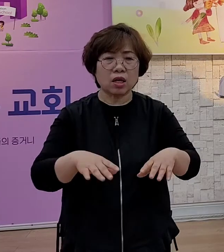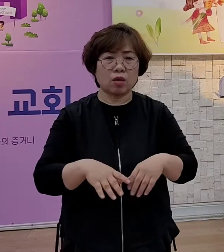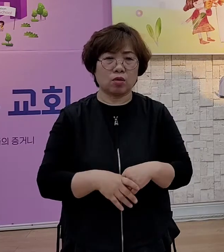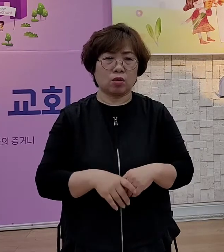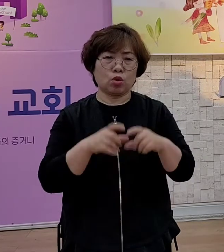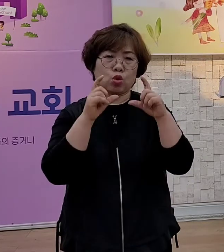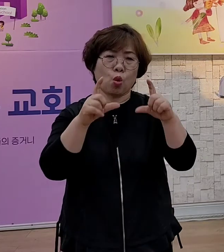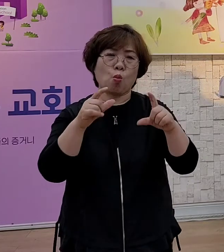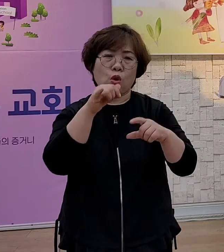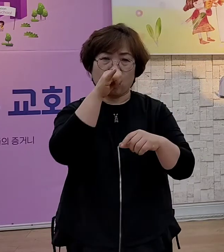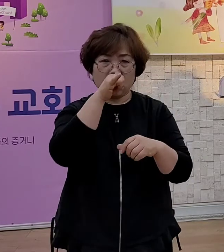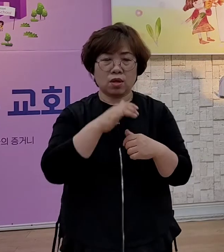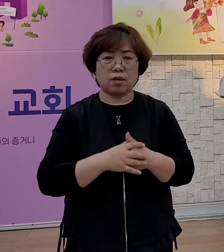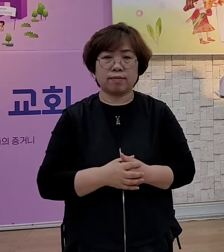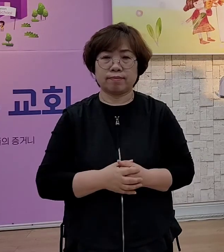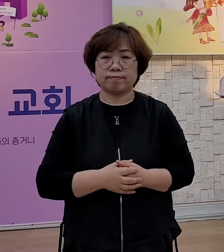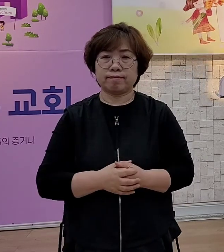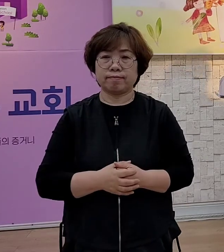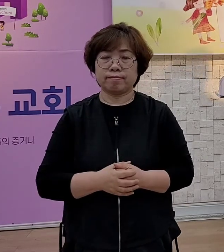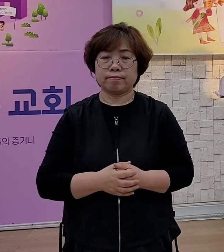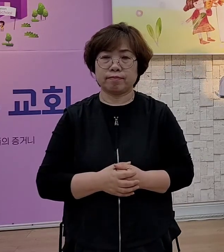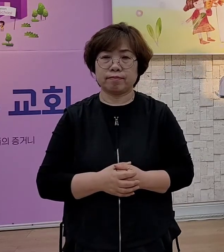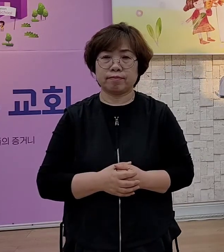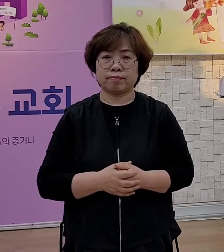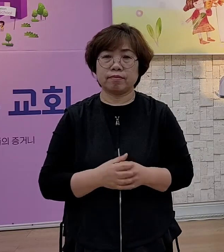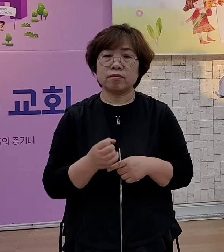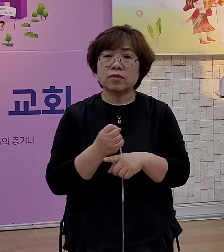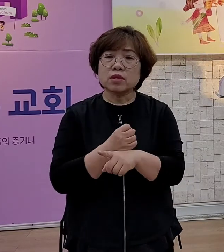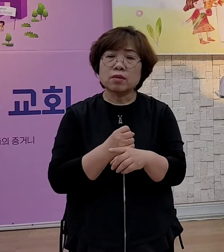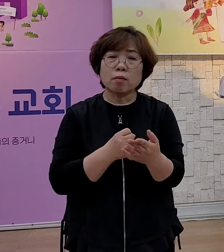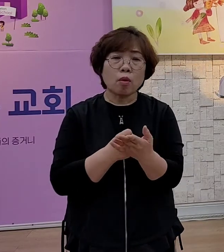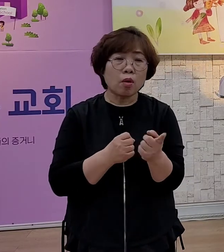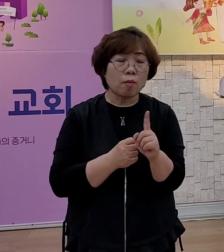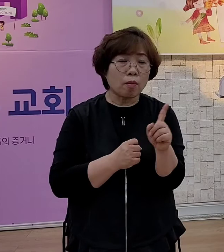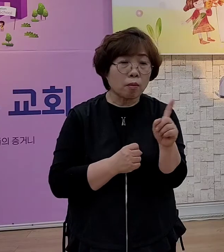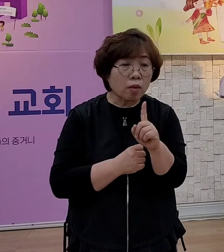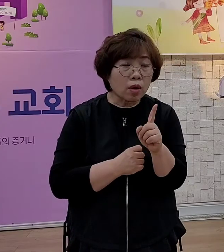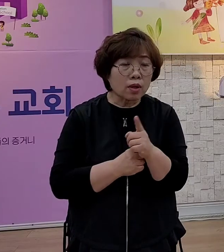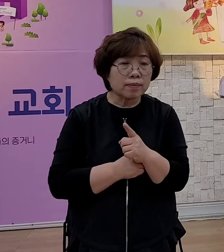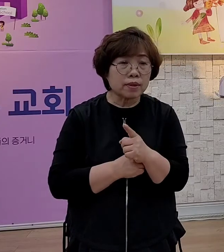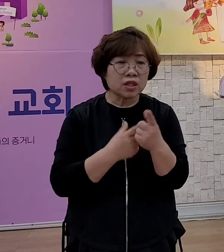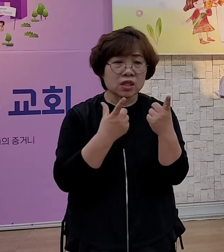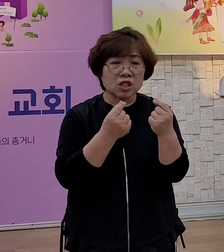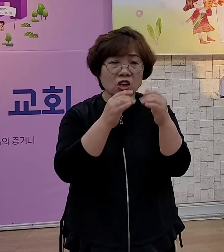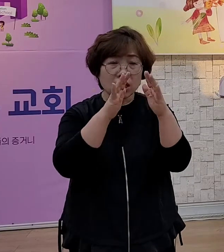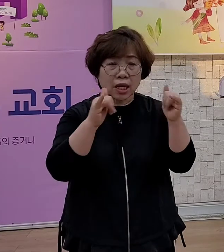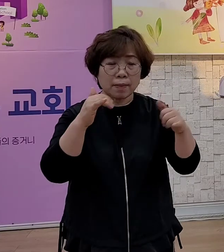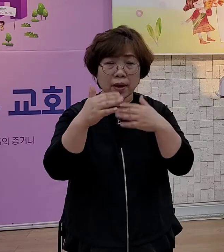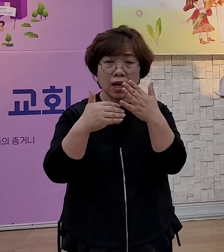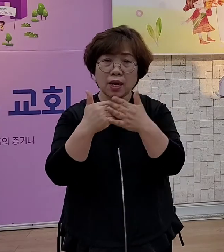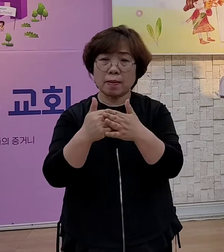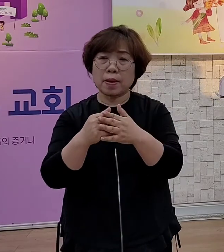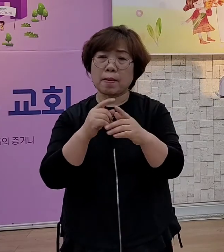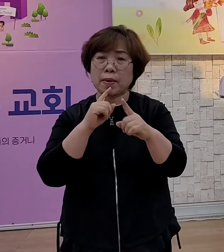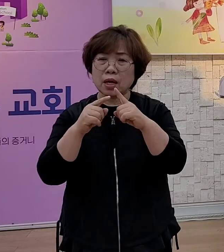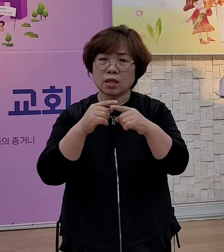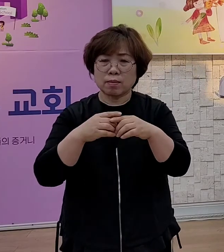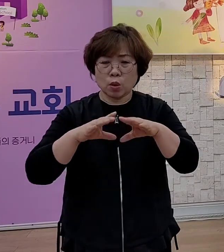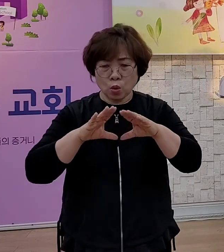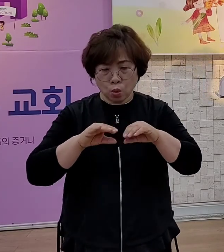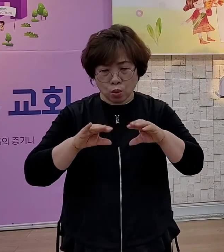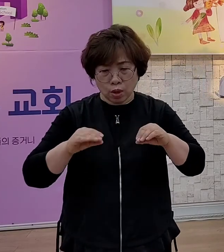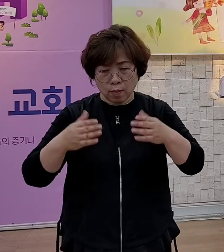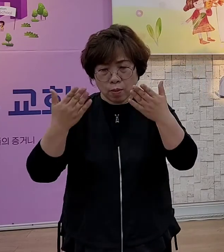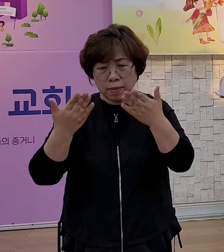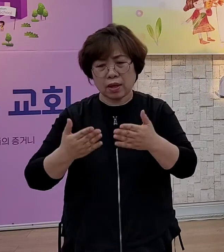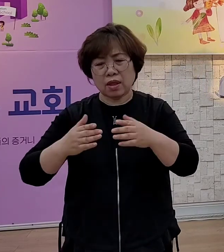이렇게 말씀하고 있는 거예요. 즉 이 말은 그런 사람은 이 하나님의 말씀을 온유함으로 받은 사람이 아니라는